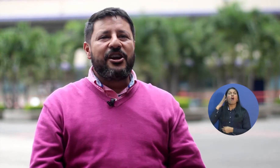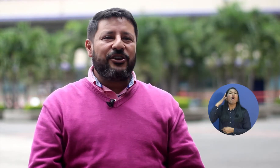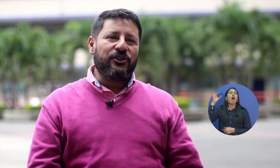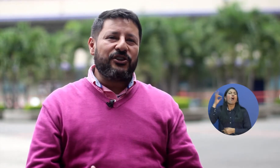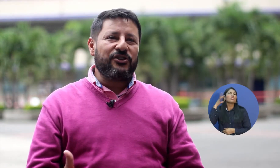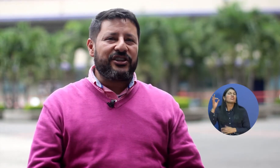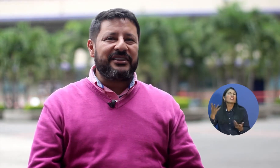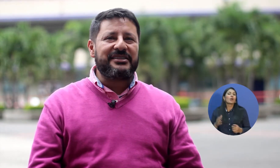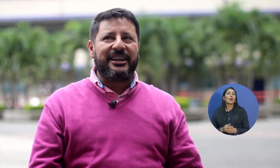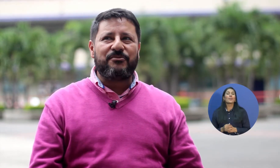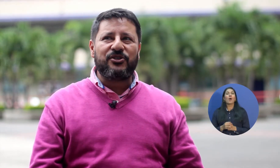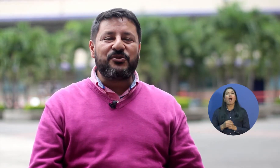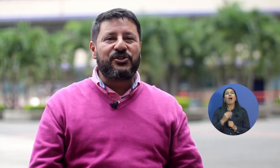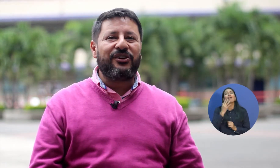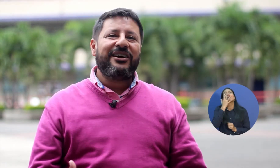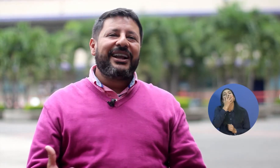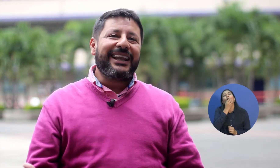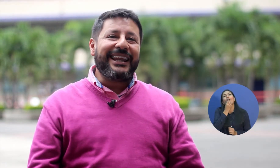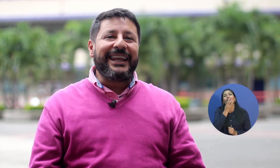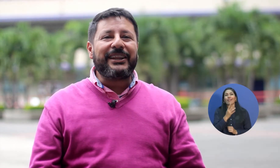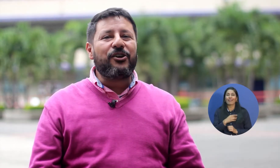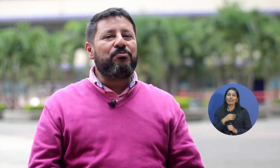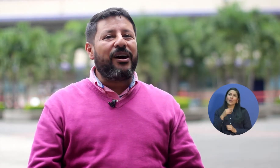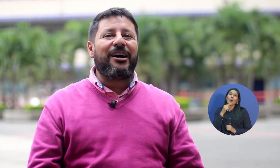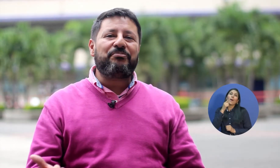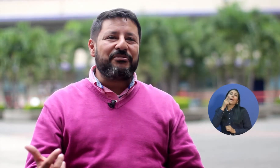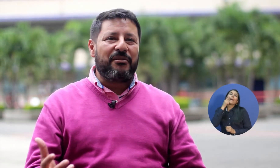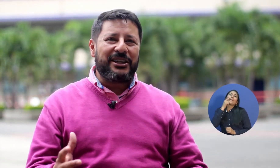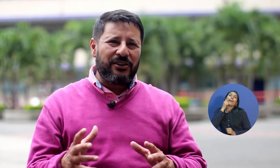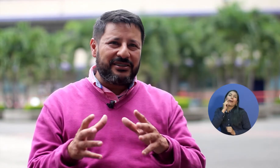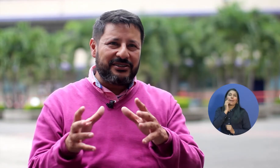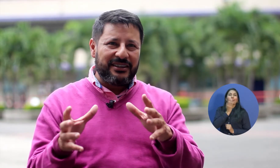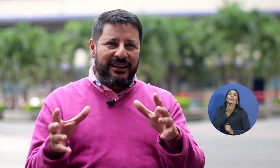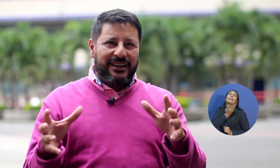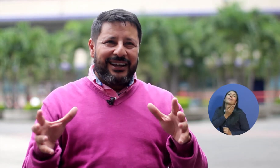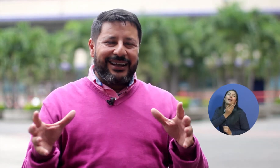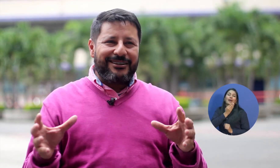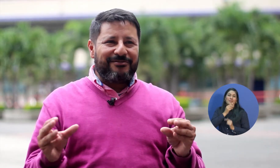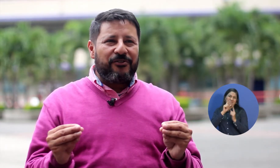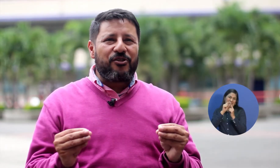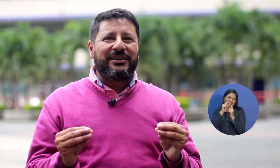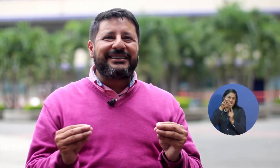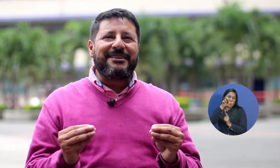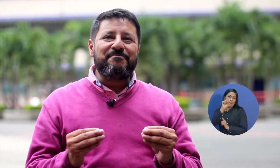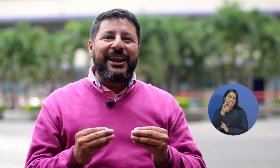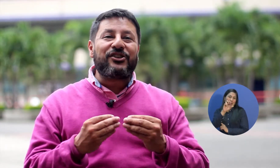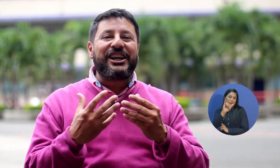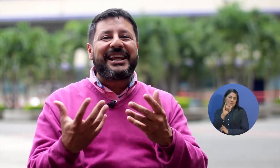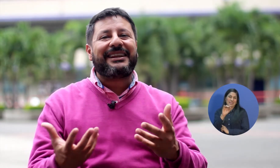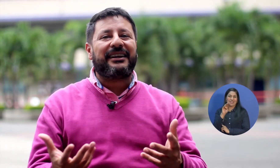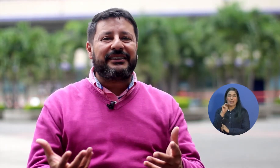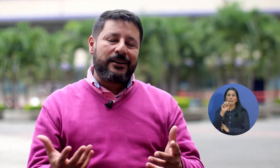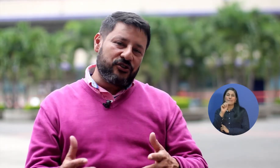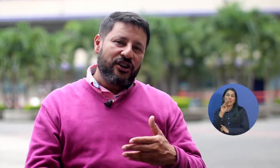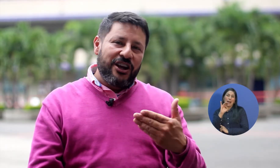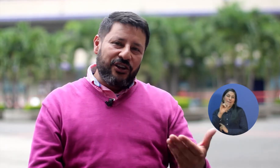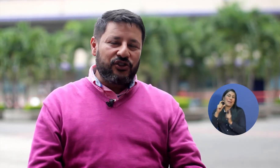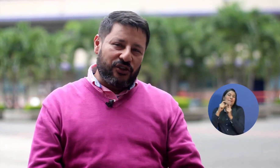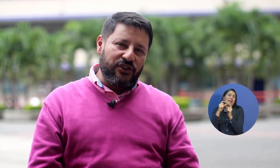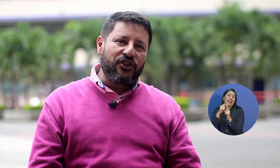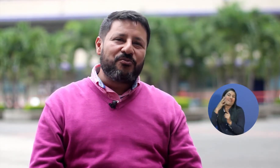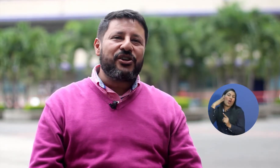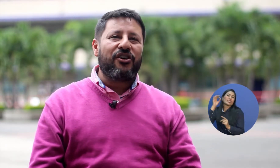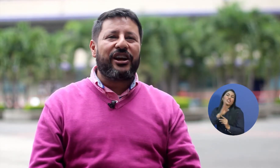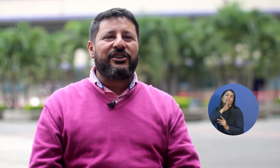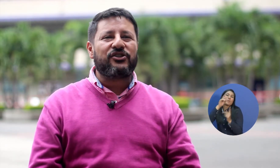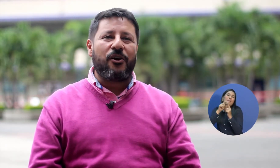eso. Nosotros los oyentes tenemos mucho lindo, papi, mami, todas esas formas de melosería de tratarnos. Los